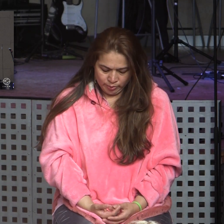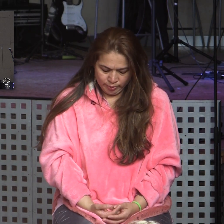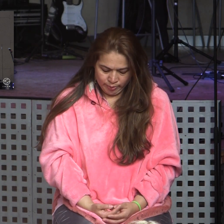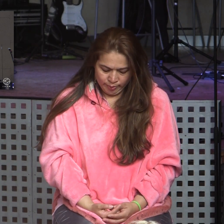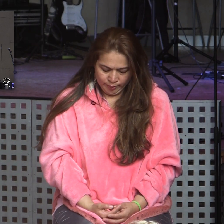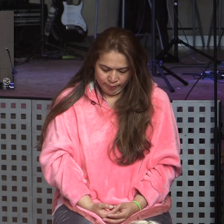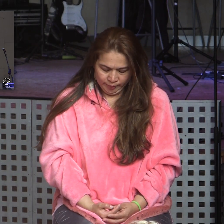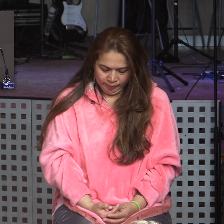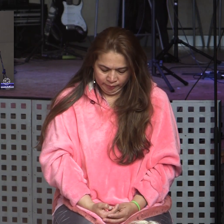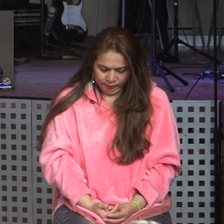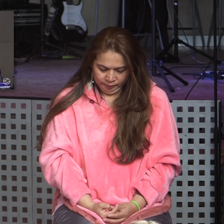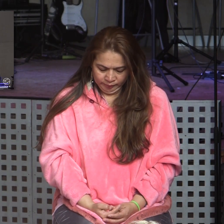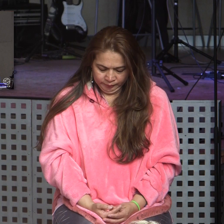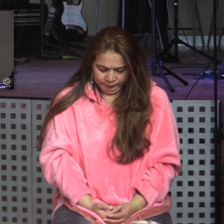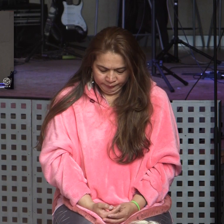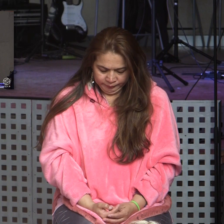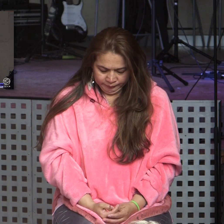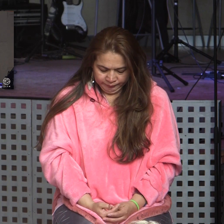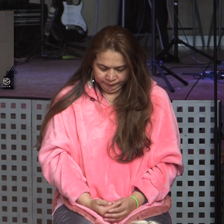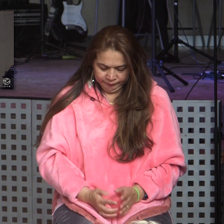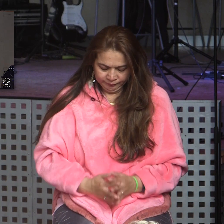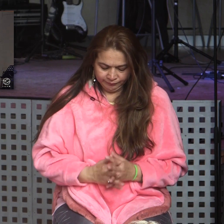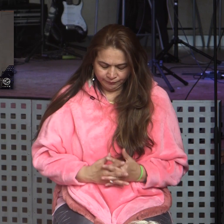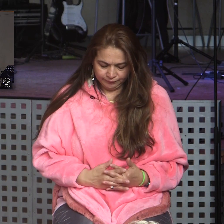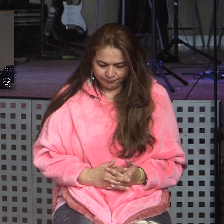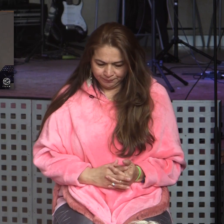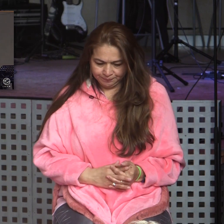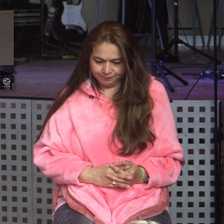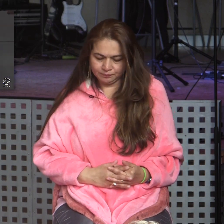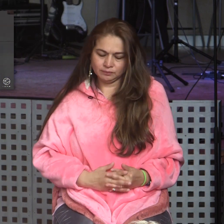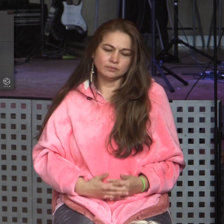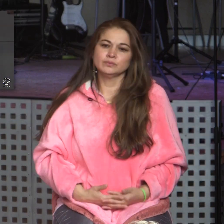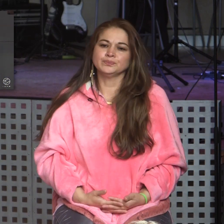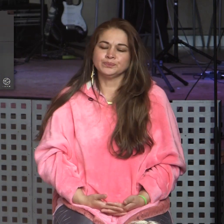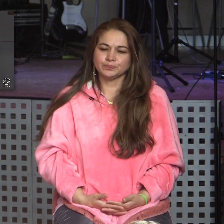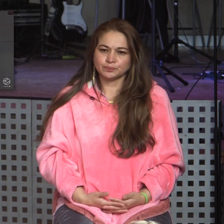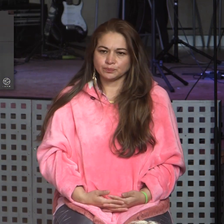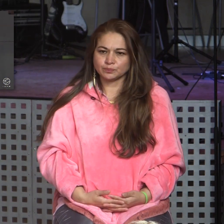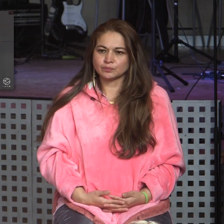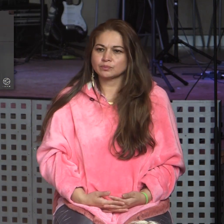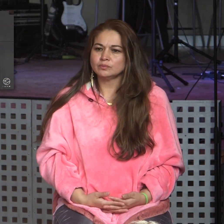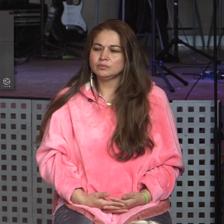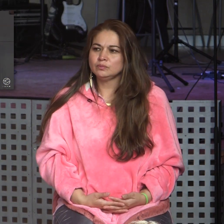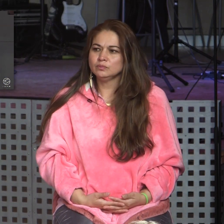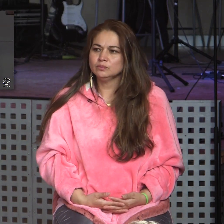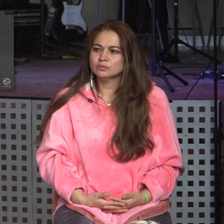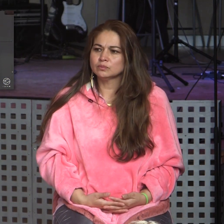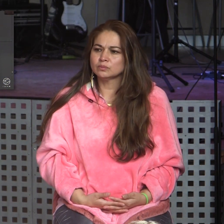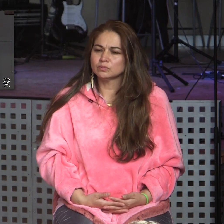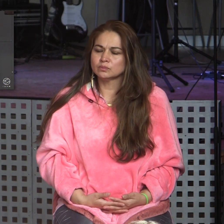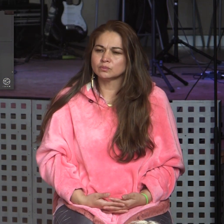Entendedme aquí, porque esto sí es la parte central y final del asunto.